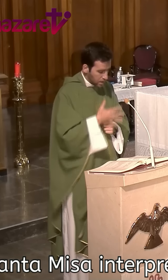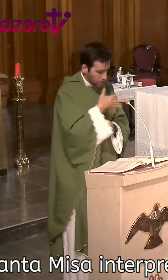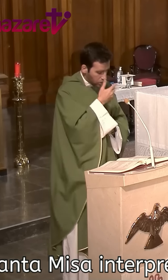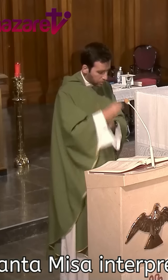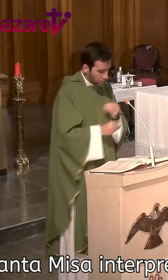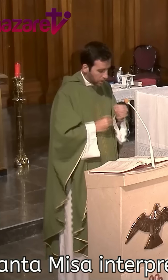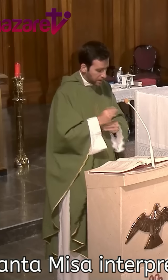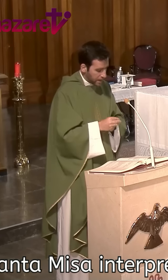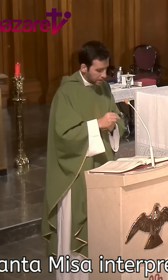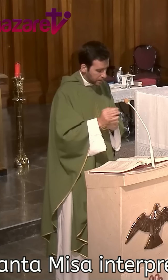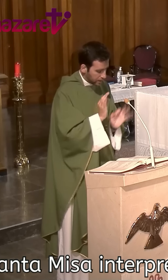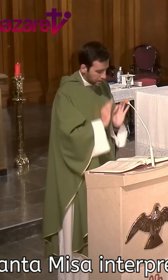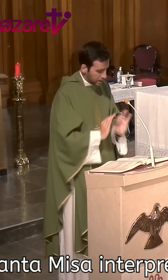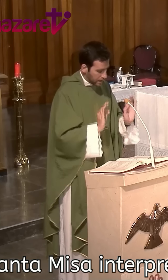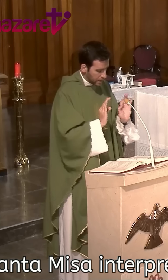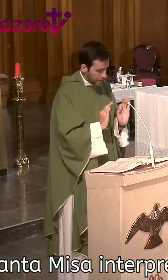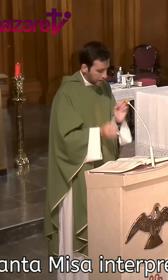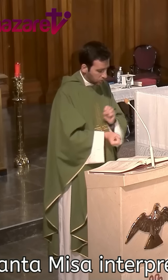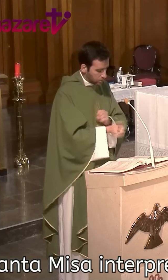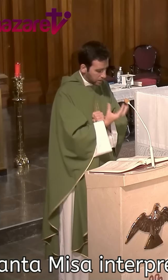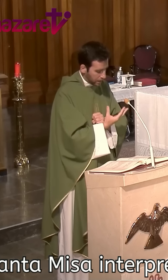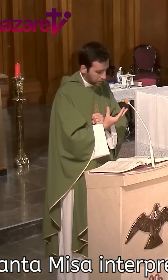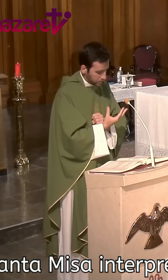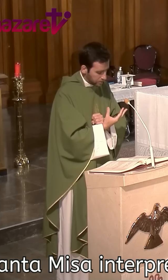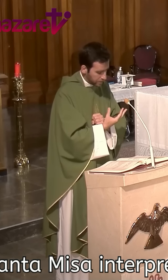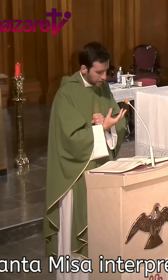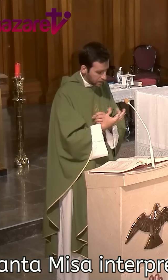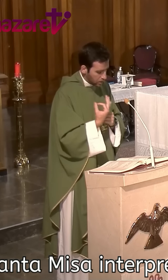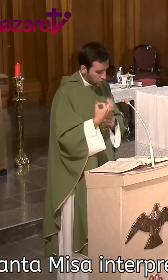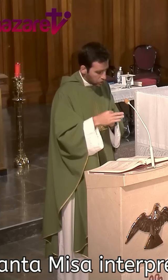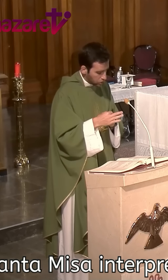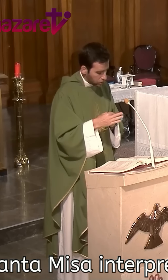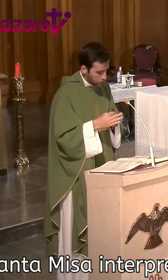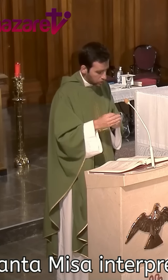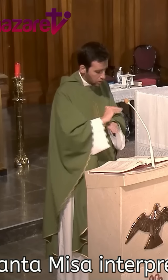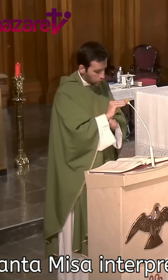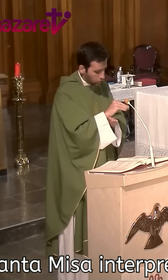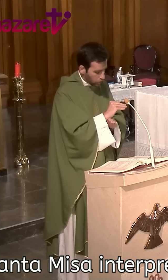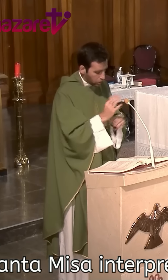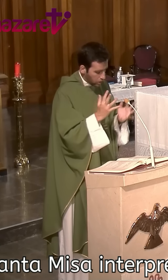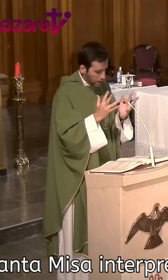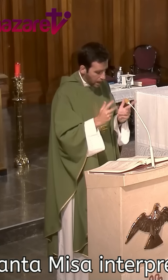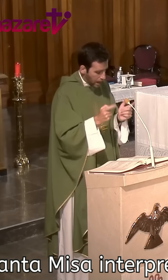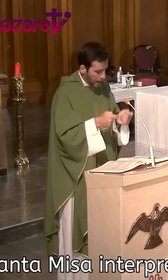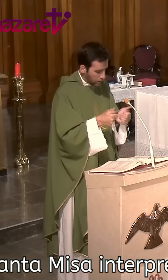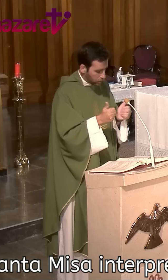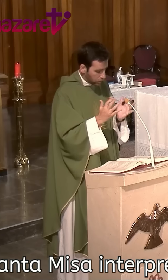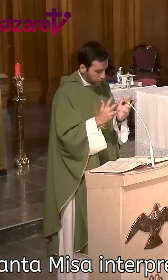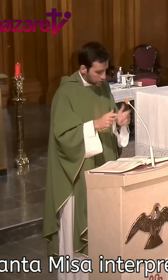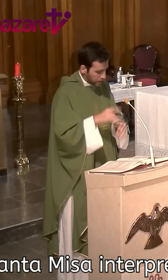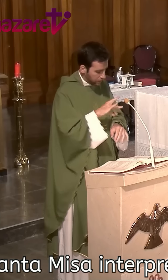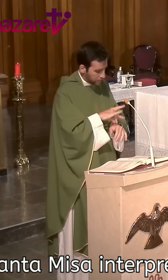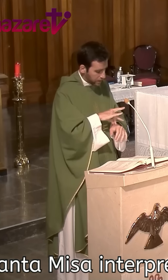No pudo hacer allí ningún milagro, solo curó algunos